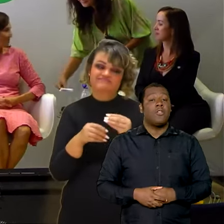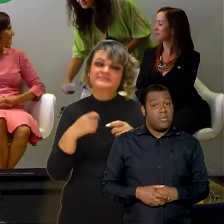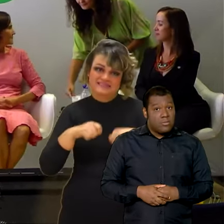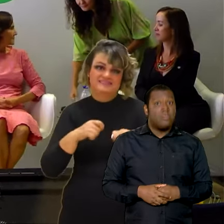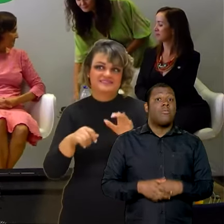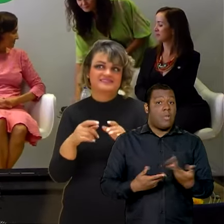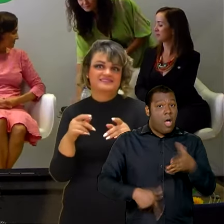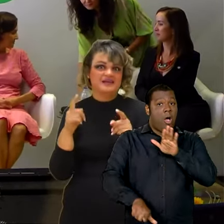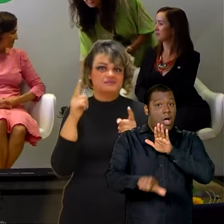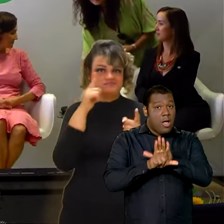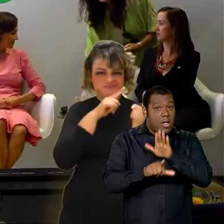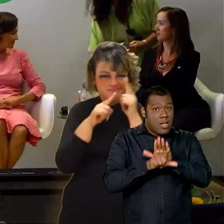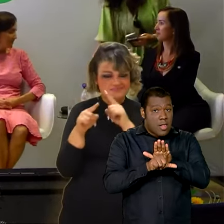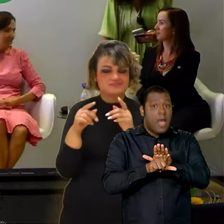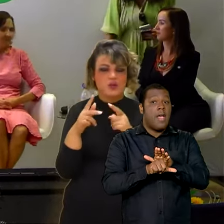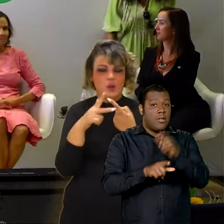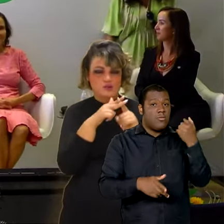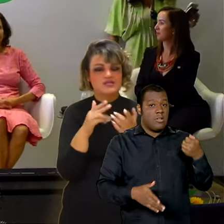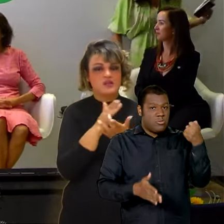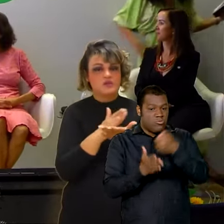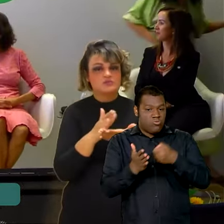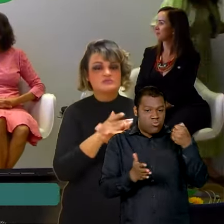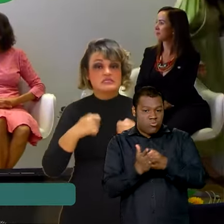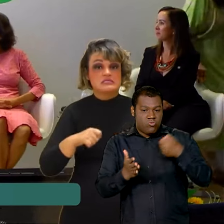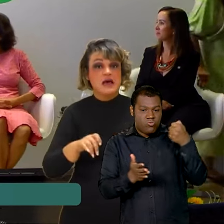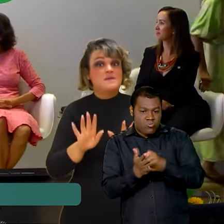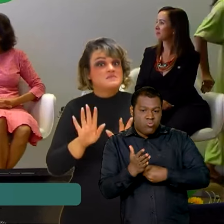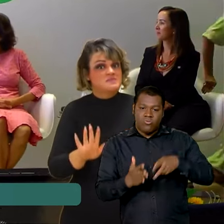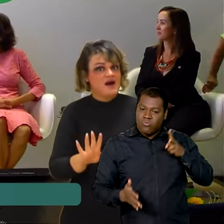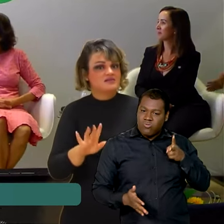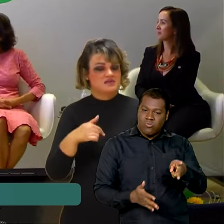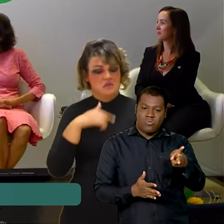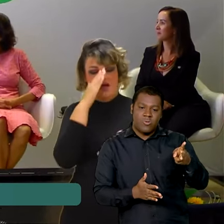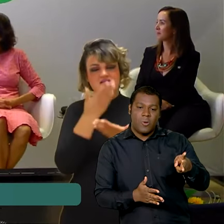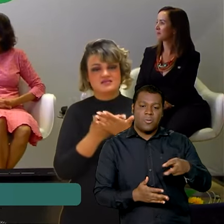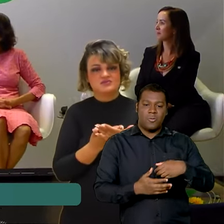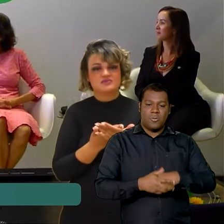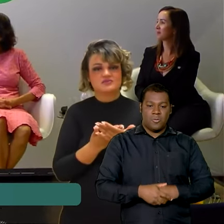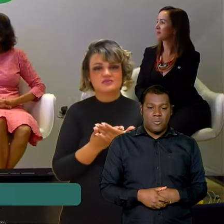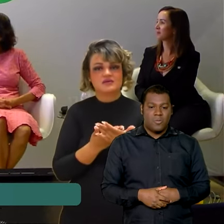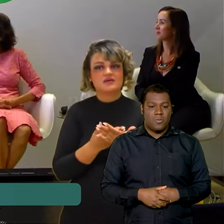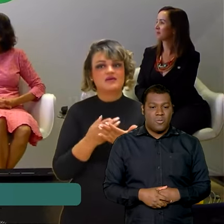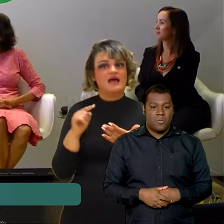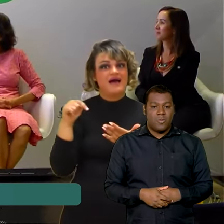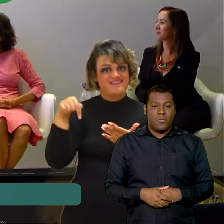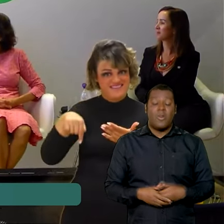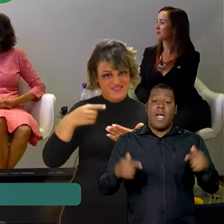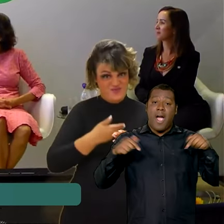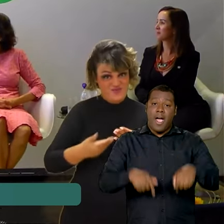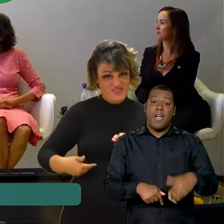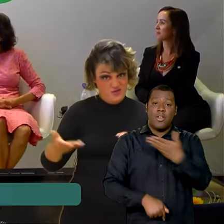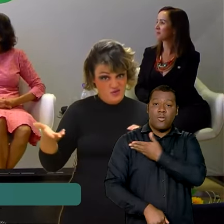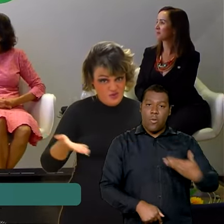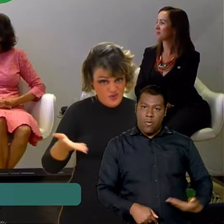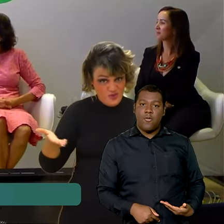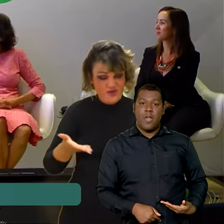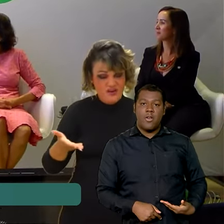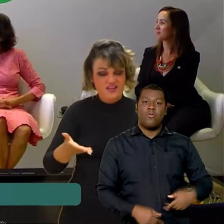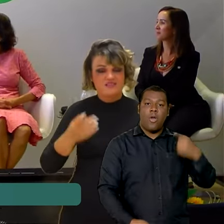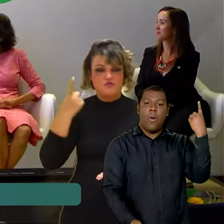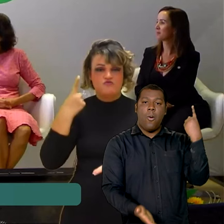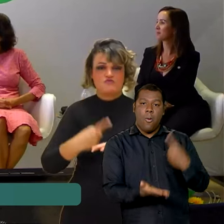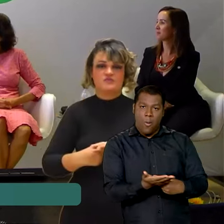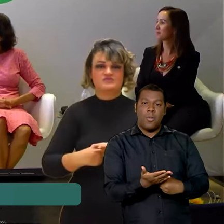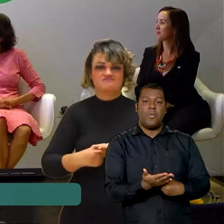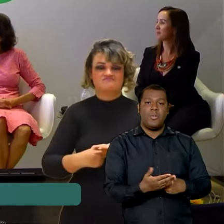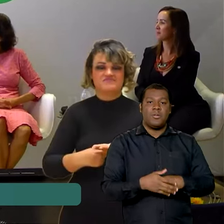aprimorar, mas eu acredito que nós temos neste governo um compromisso,